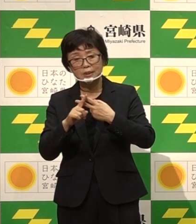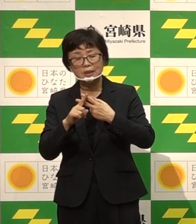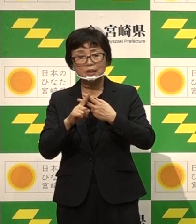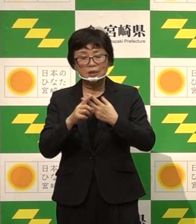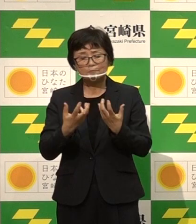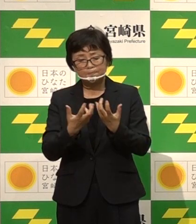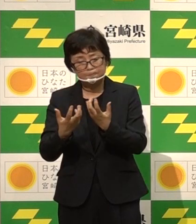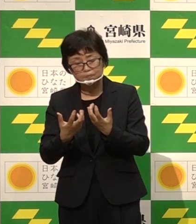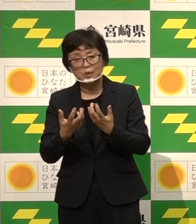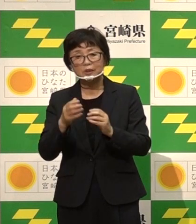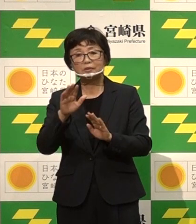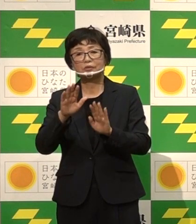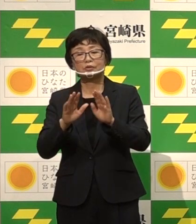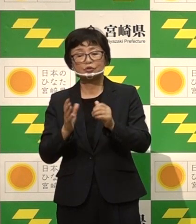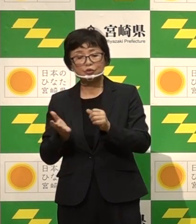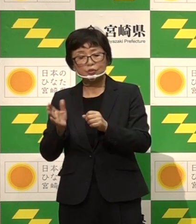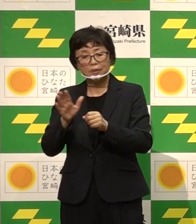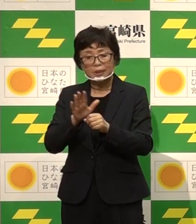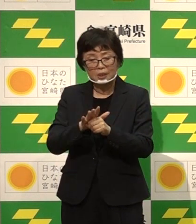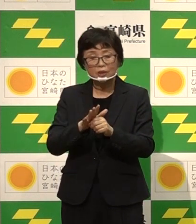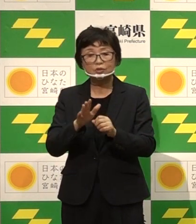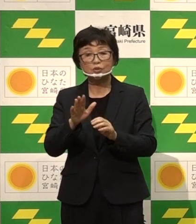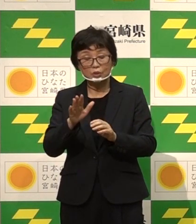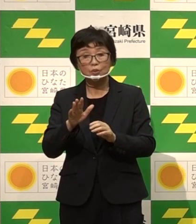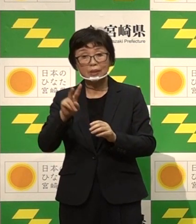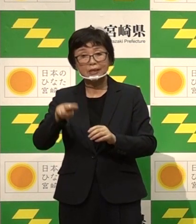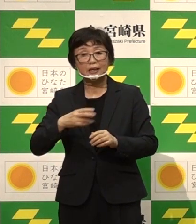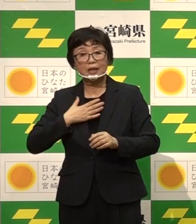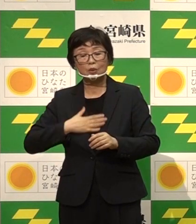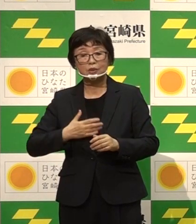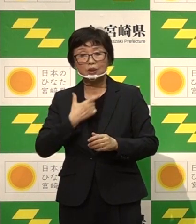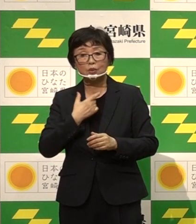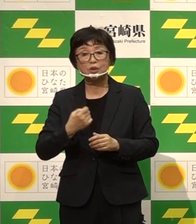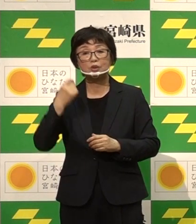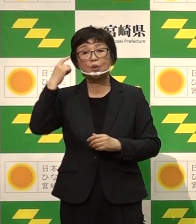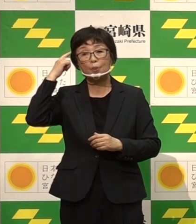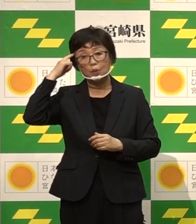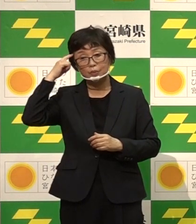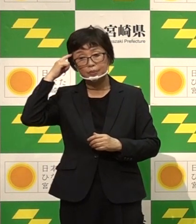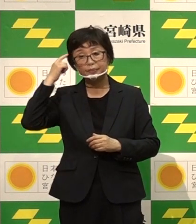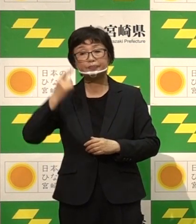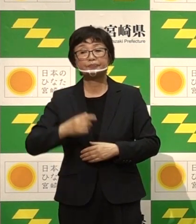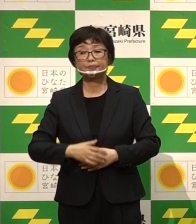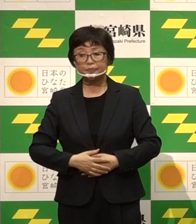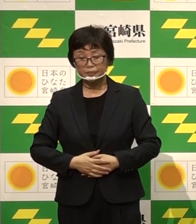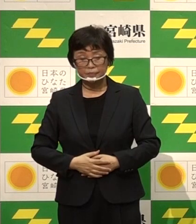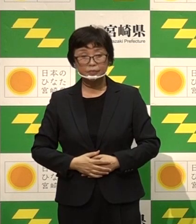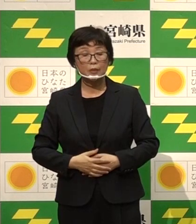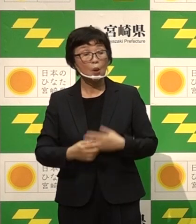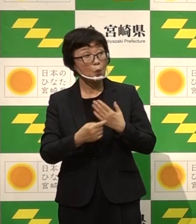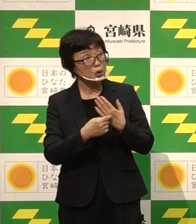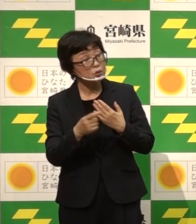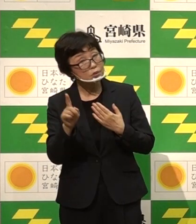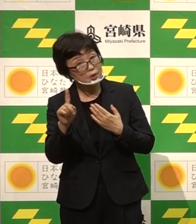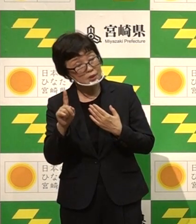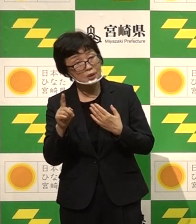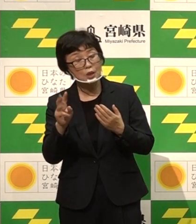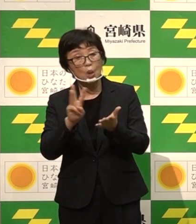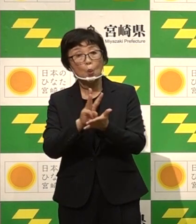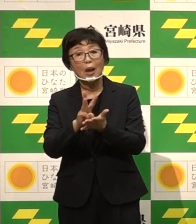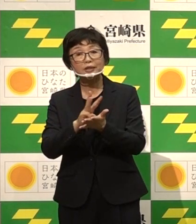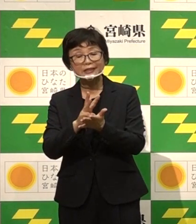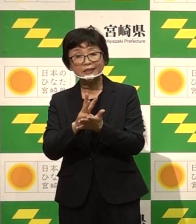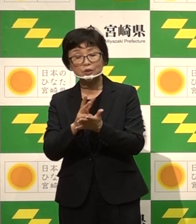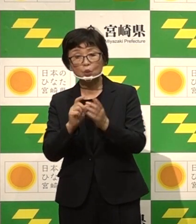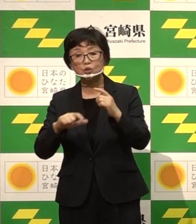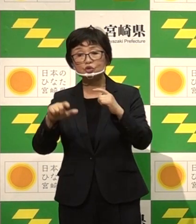が加わっているというところは、ぜひご理解をいただきたいと考えております。でポイントとなりますワクチン の, 追